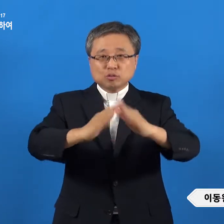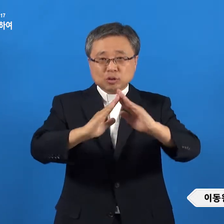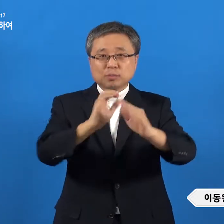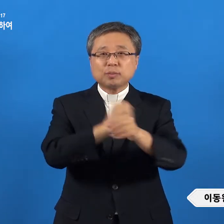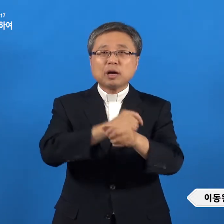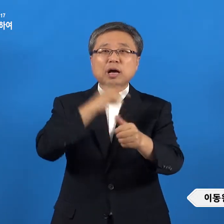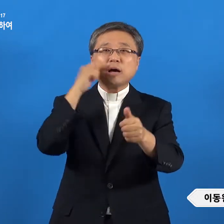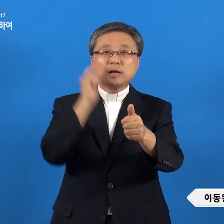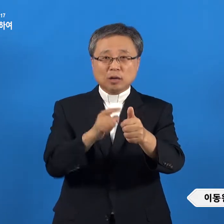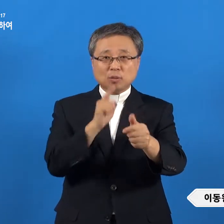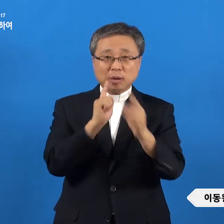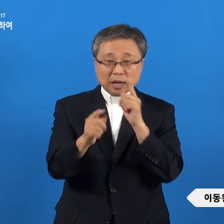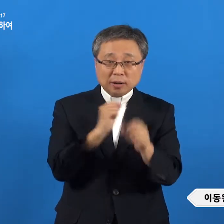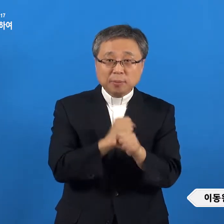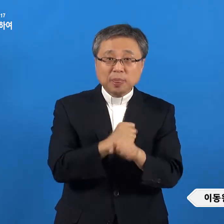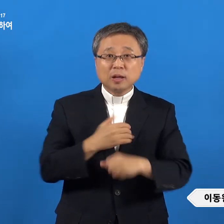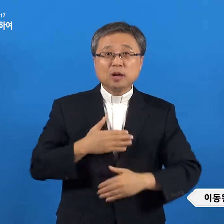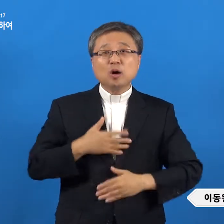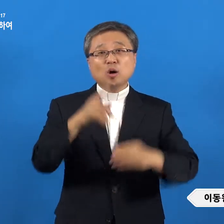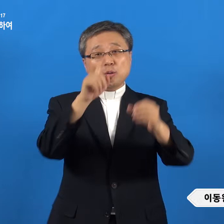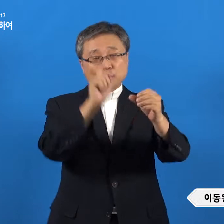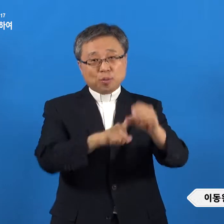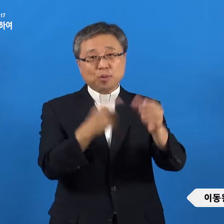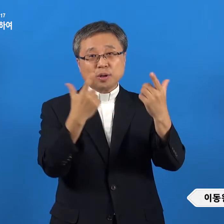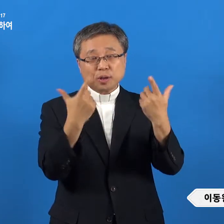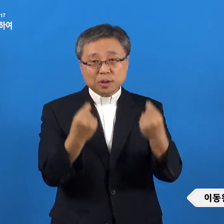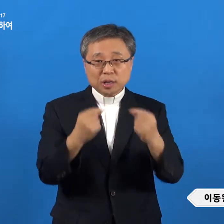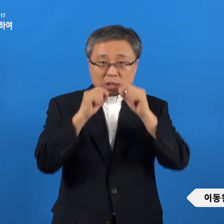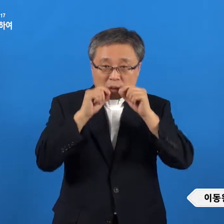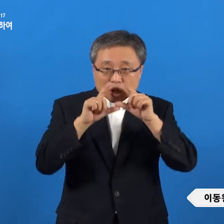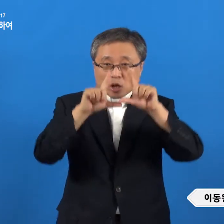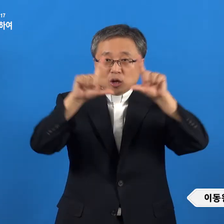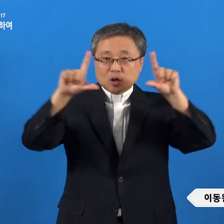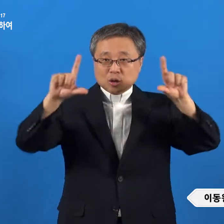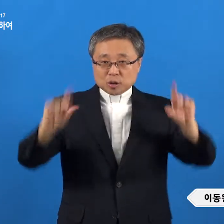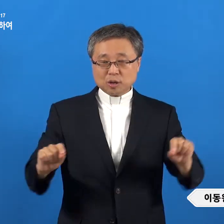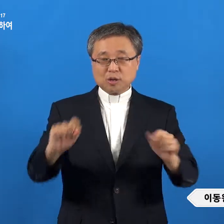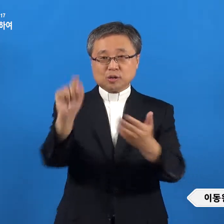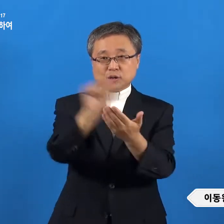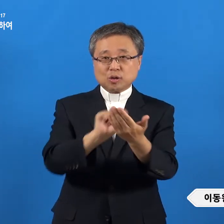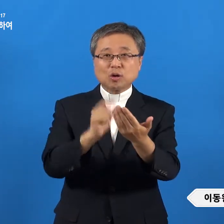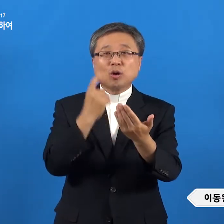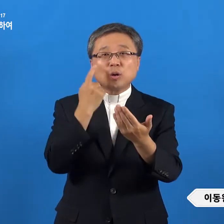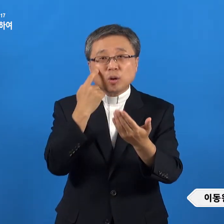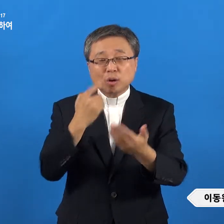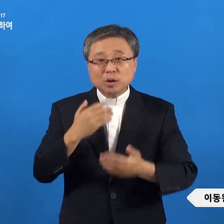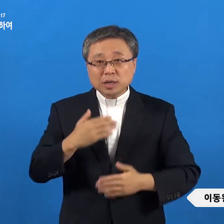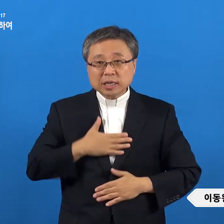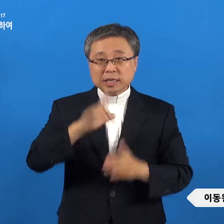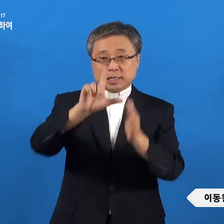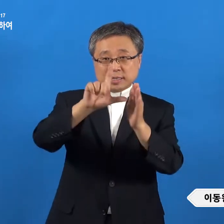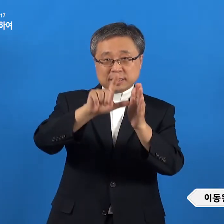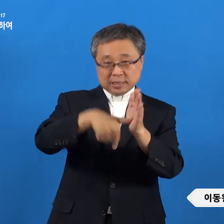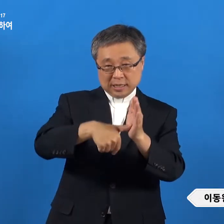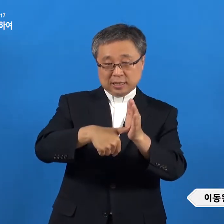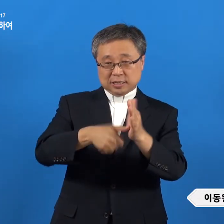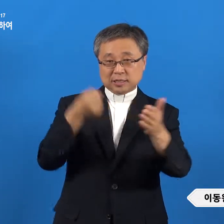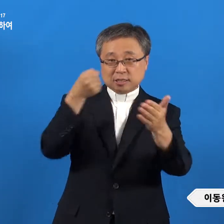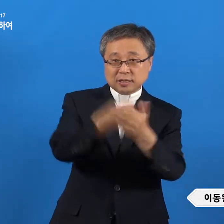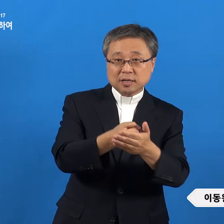충고합니다. 목표를 이렇게 종이에 적어보시고 기한을, 데드라인, 마감을 정해보시고 목표 실행을